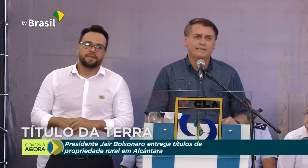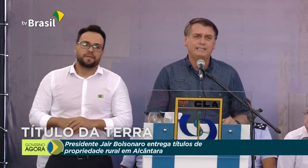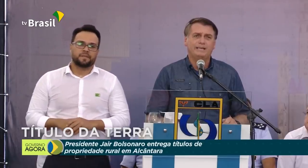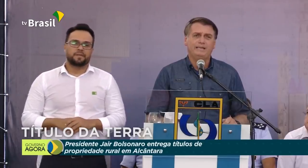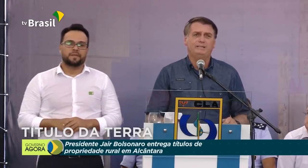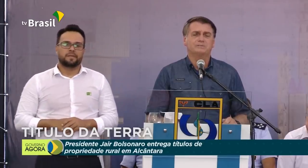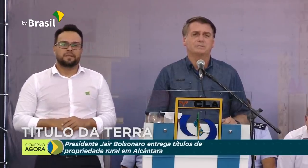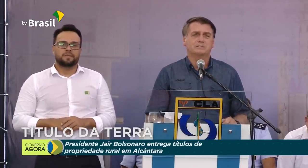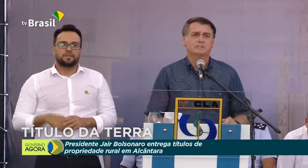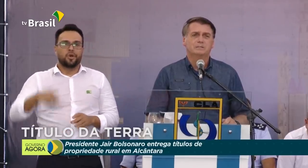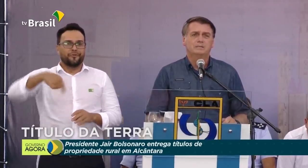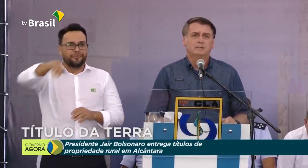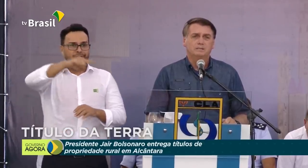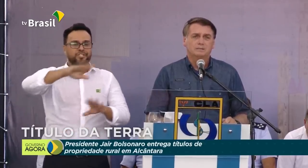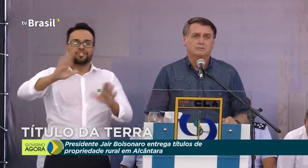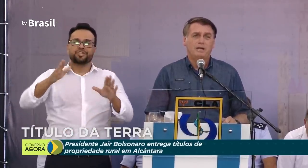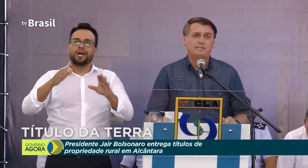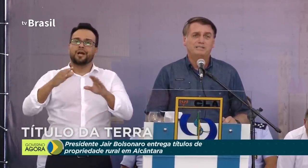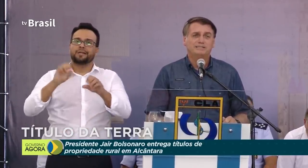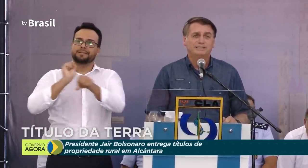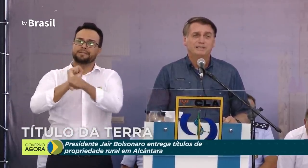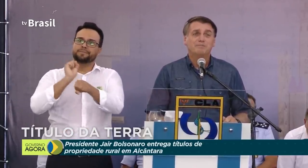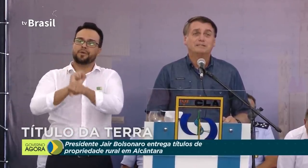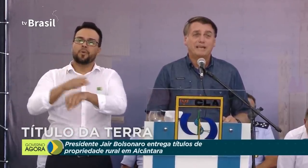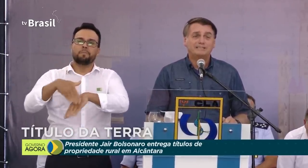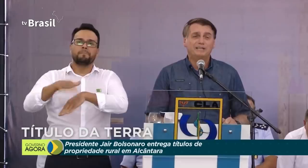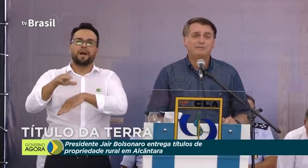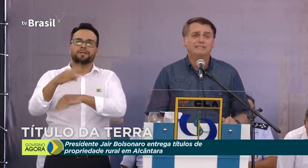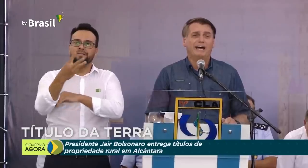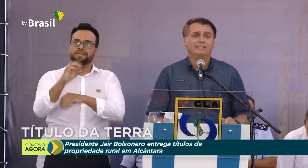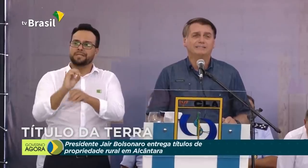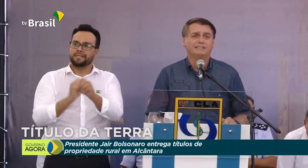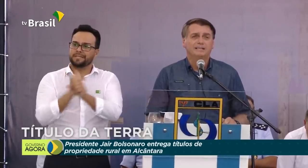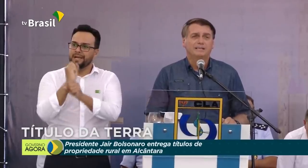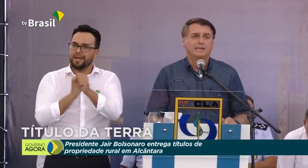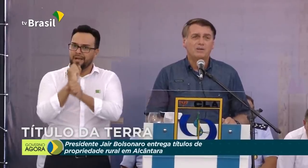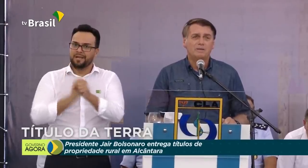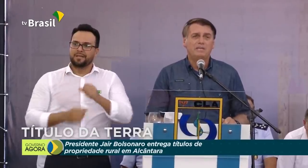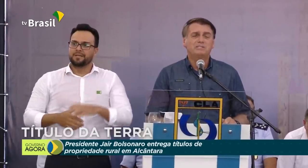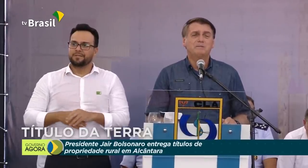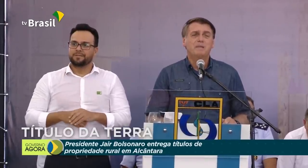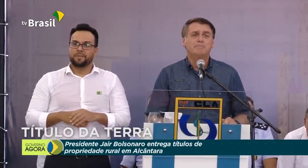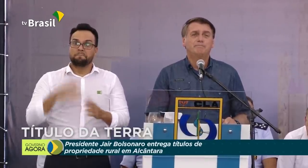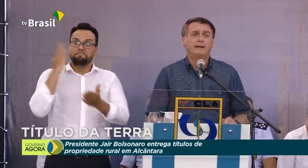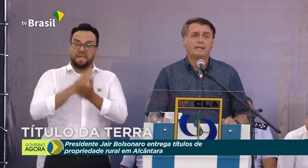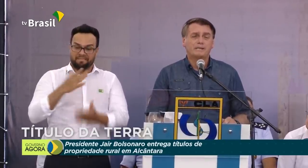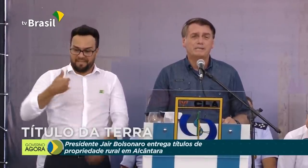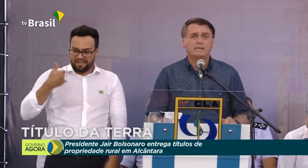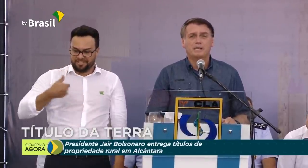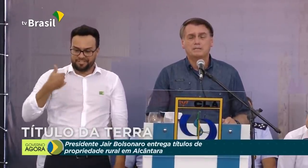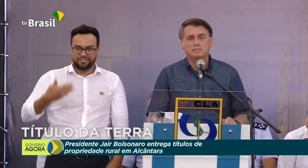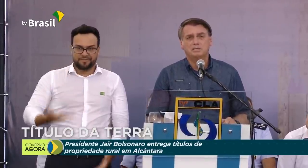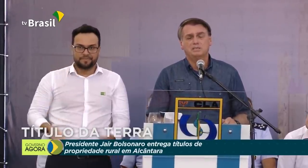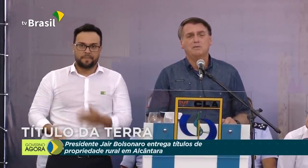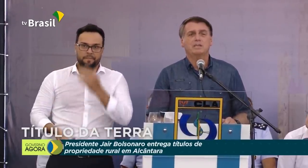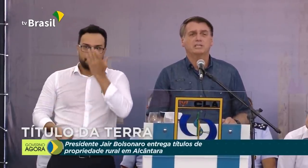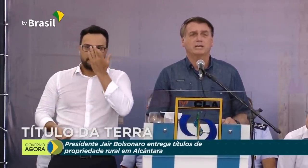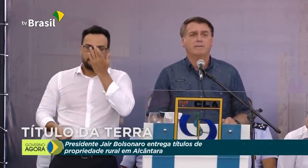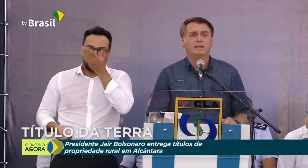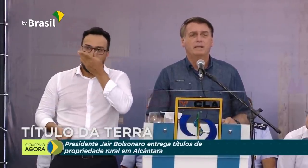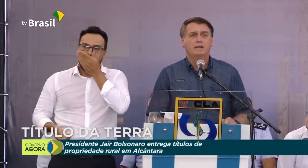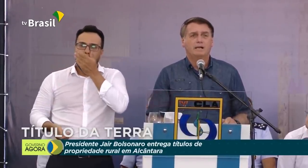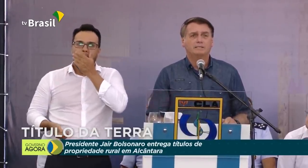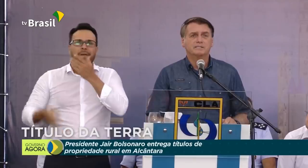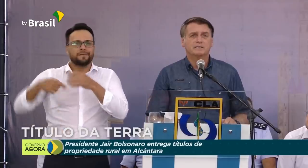de 30 anos, quase metade da minha idade. Realmente, parecia que esse dia não ia